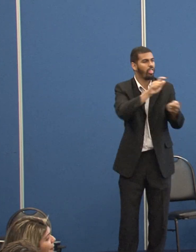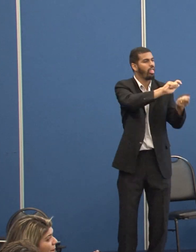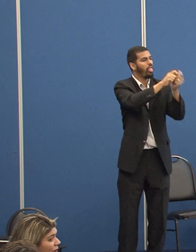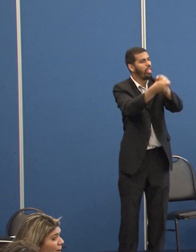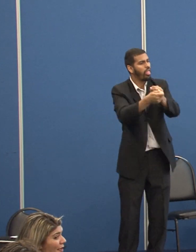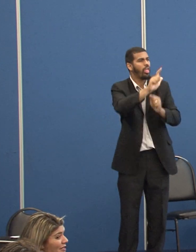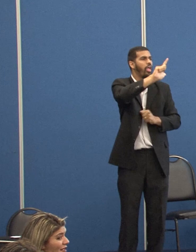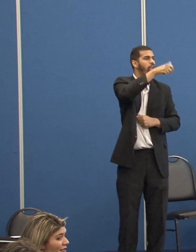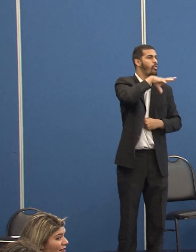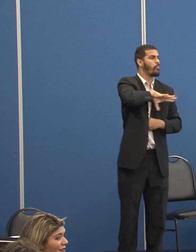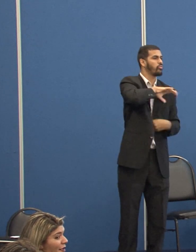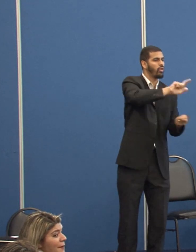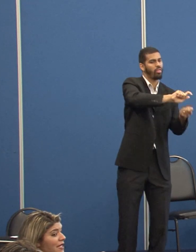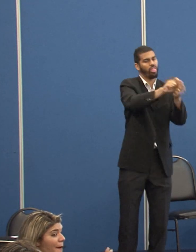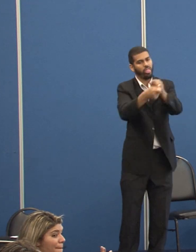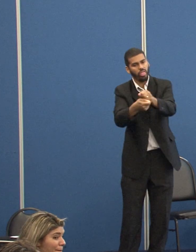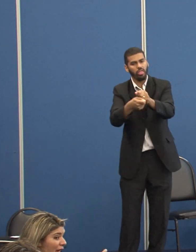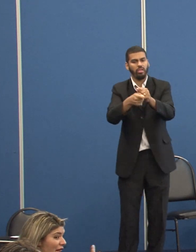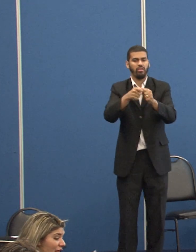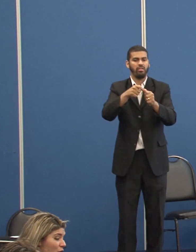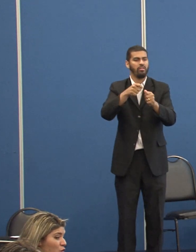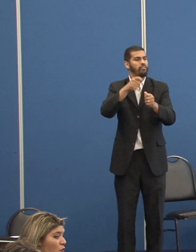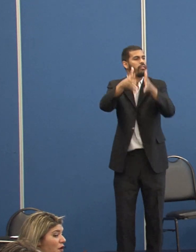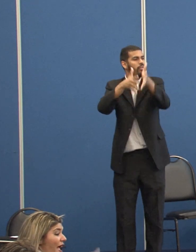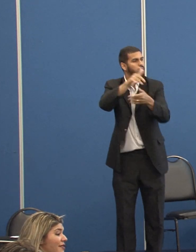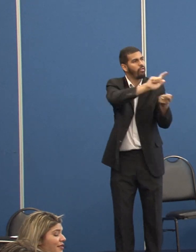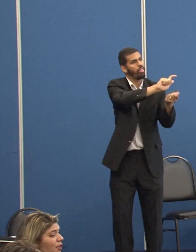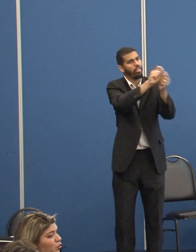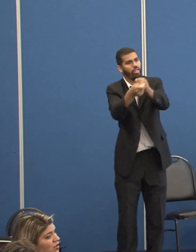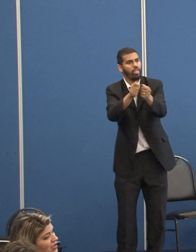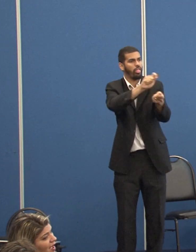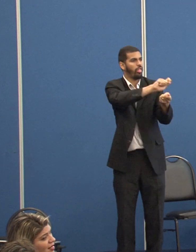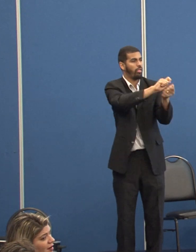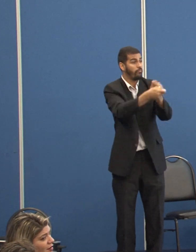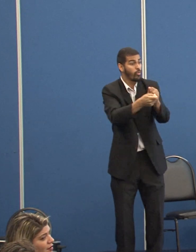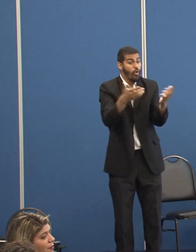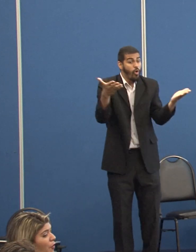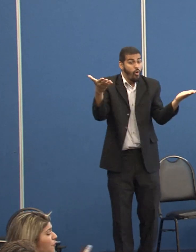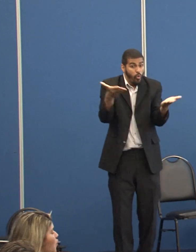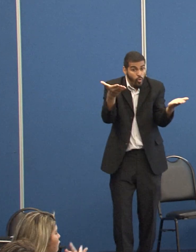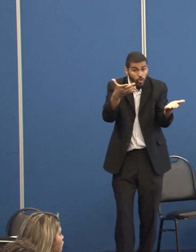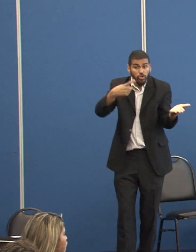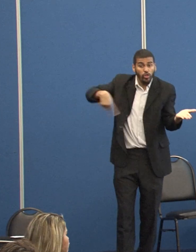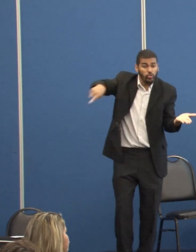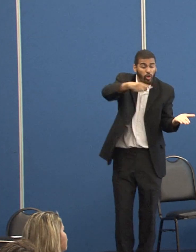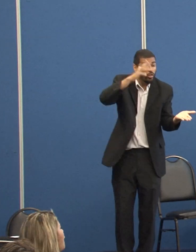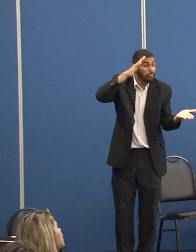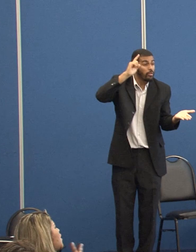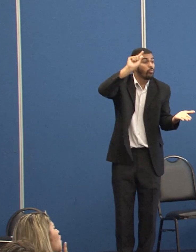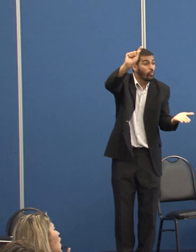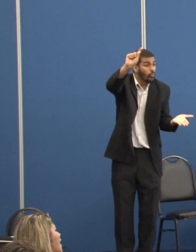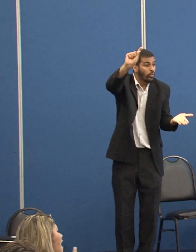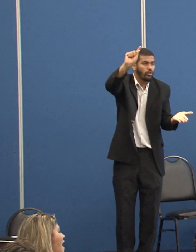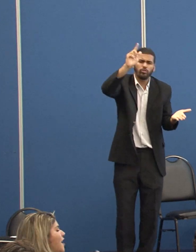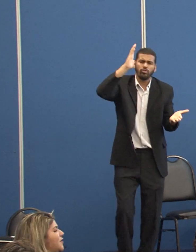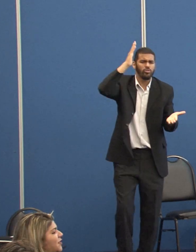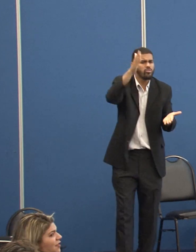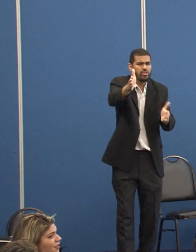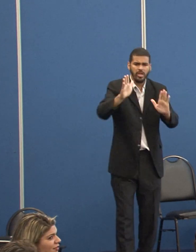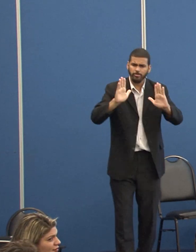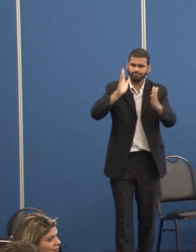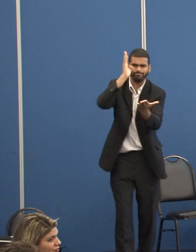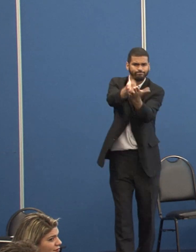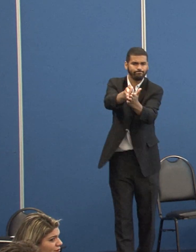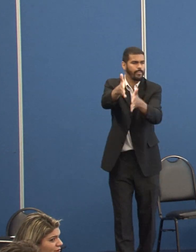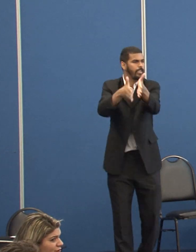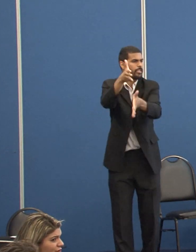a língua portuguesa. Não pensa na Libras. E aí, hoje, nós estamos aqui exatamente fazendo o quê? Pensando na Libras. Pensar como